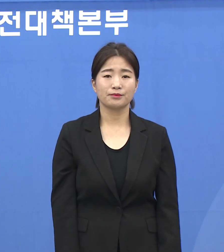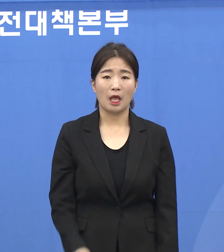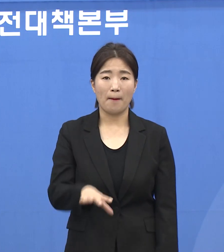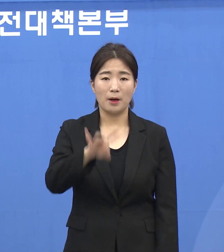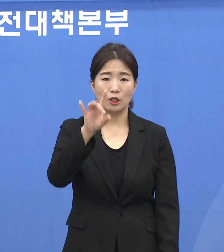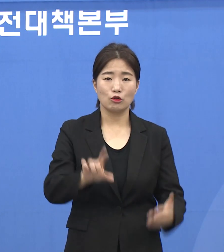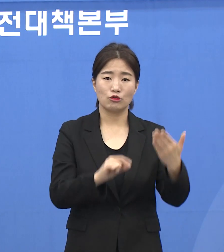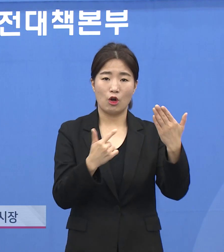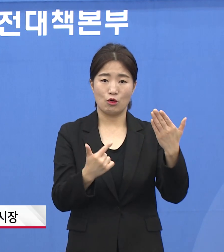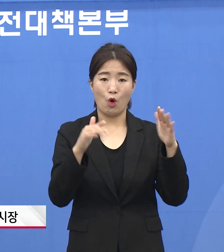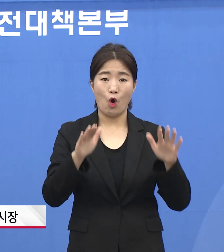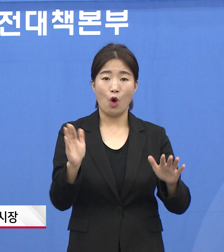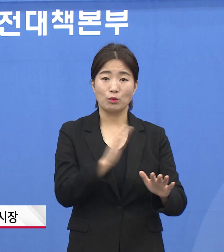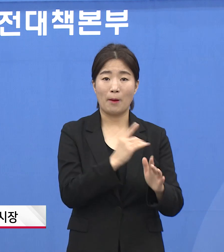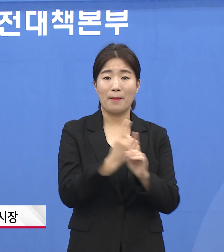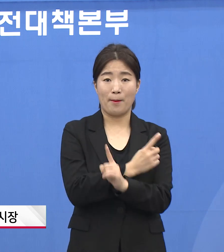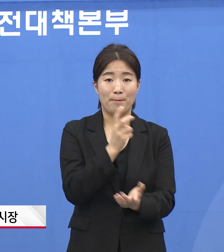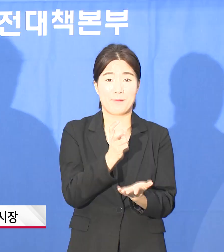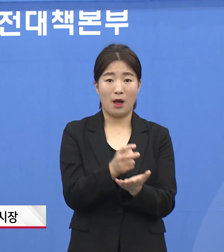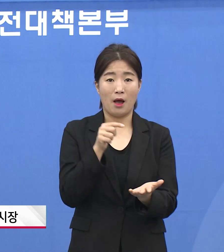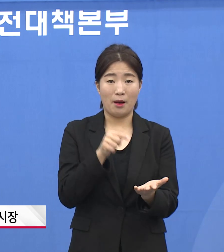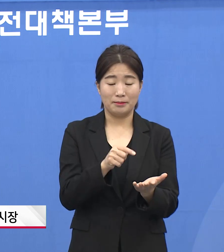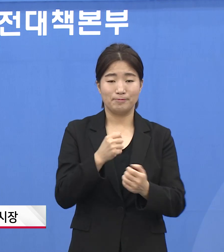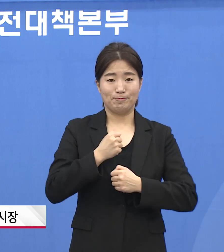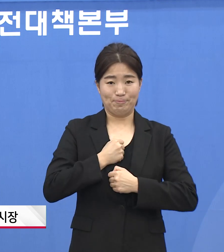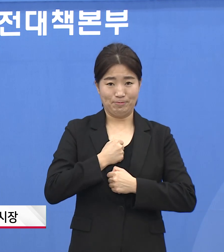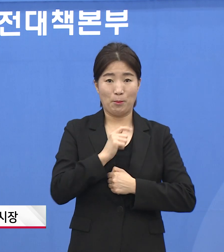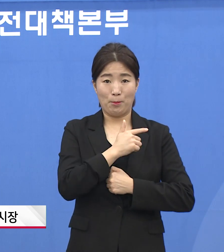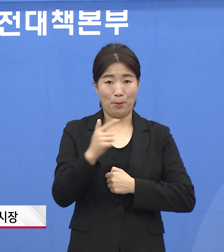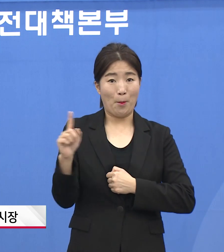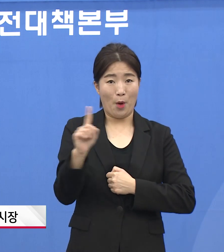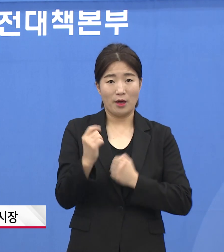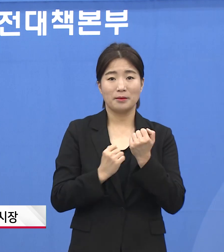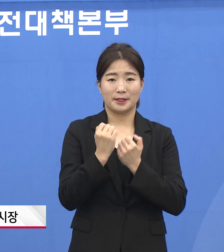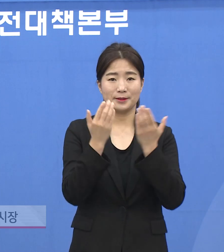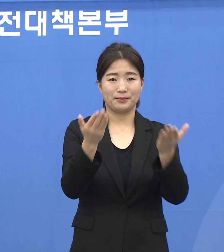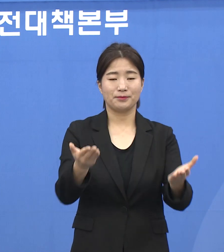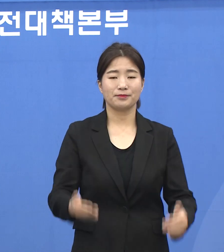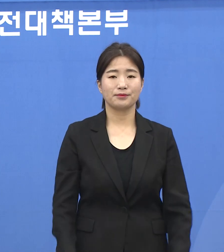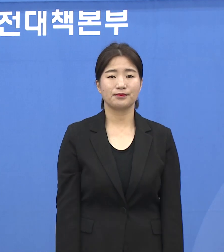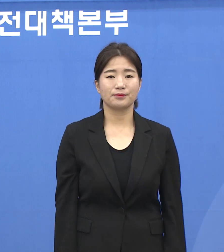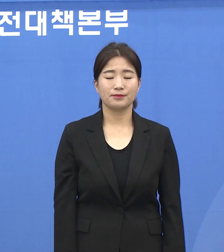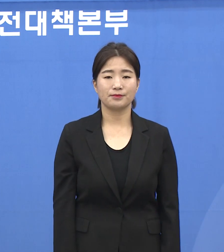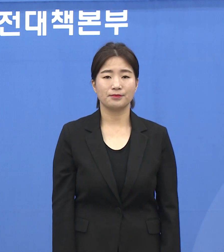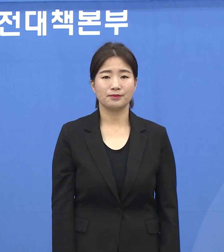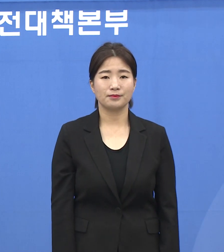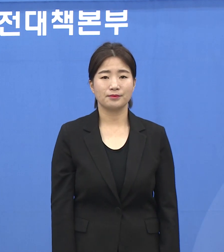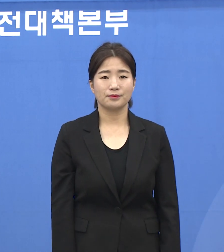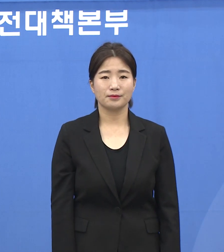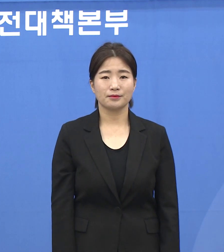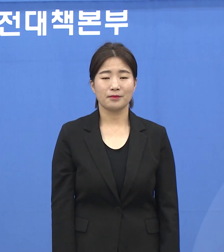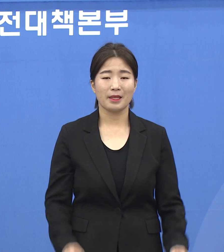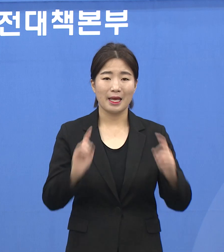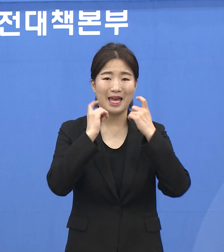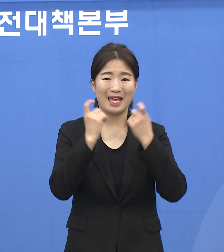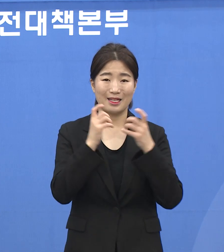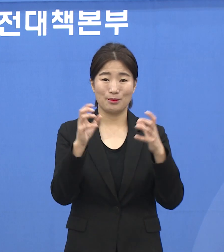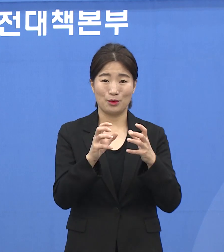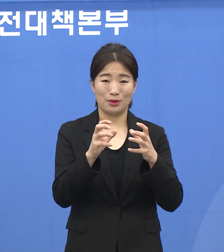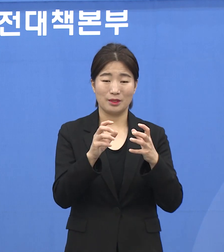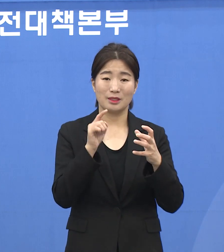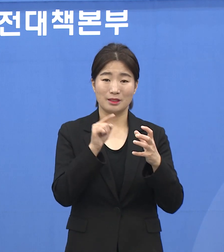먼저 9월 6일 오늘부터 변경되는 방역수칙을 말씀드리겠습니다. 우선 사적 모임